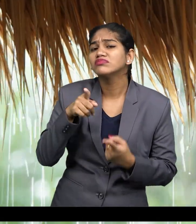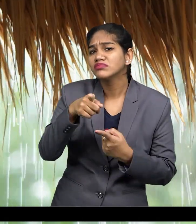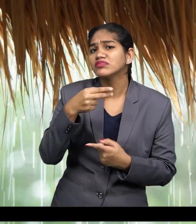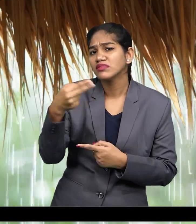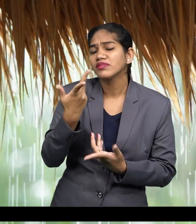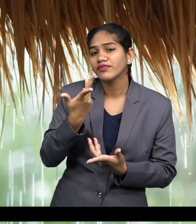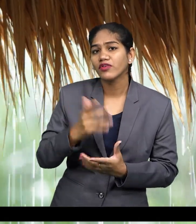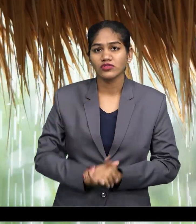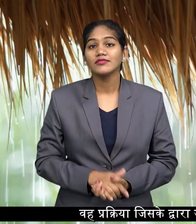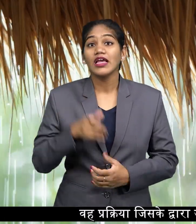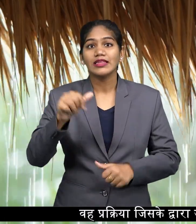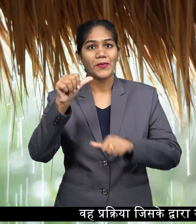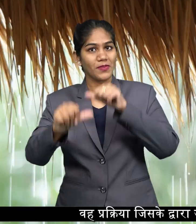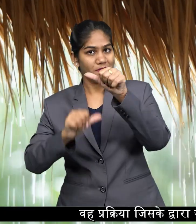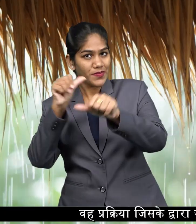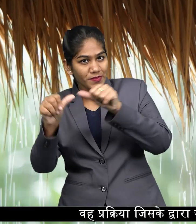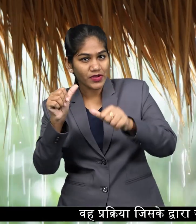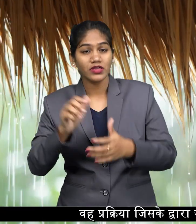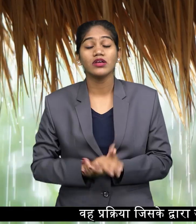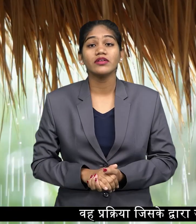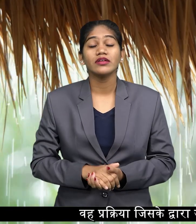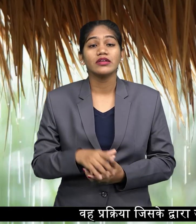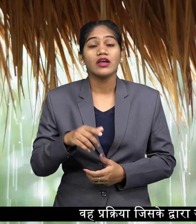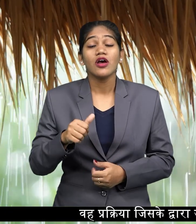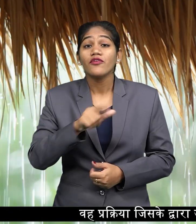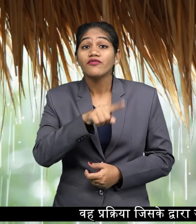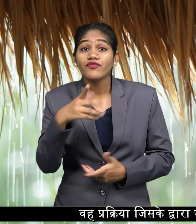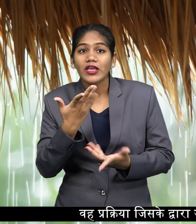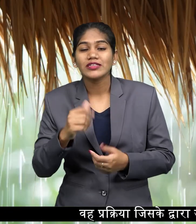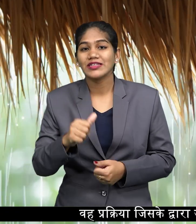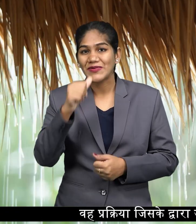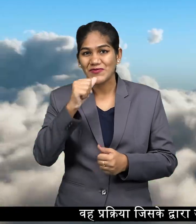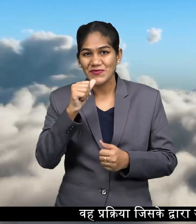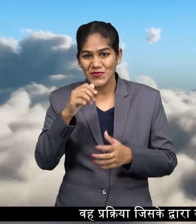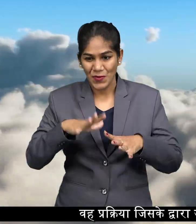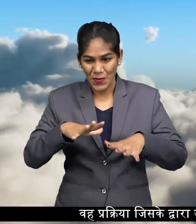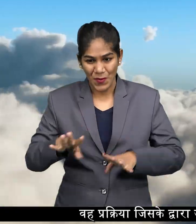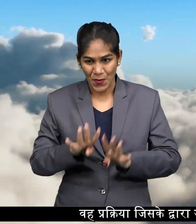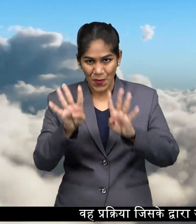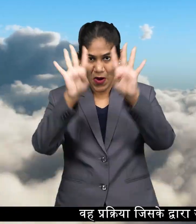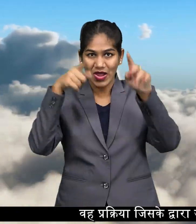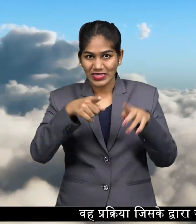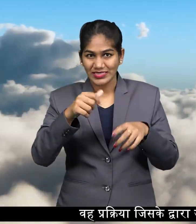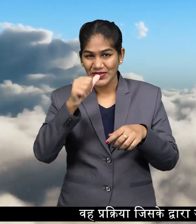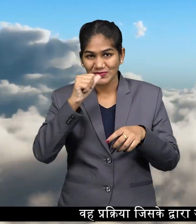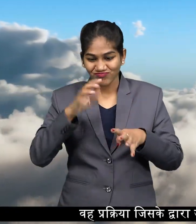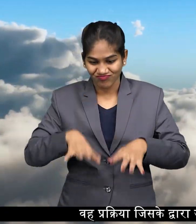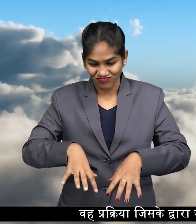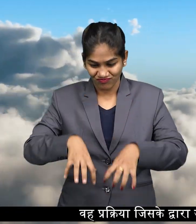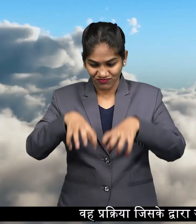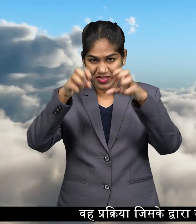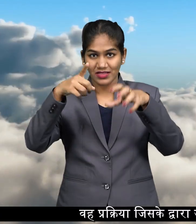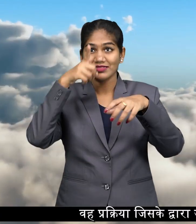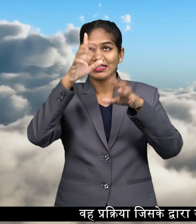वह प्रक्रिया जिसके द्वारा जल आकाश में बादल बनाता है